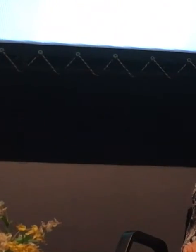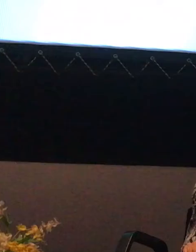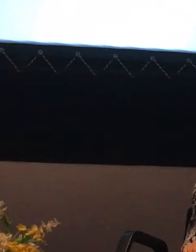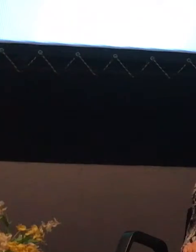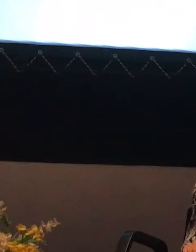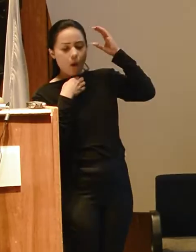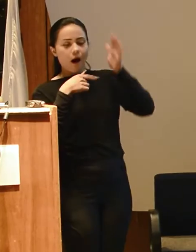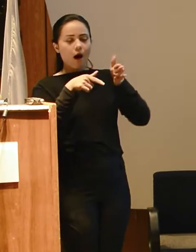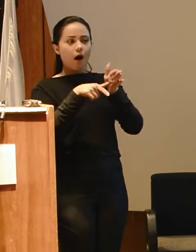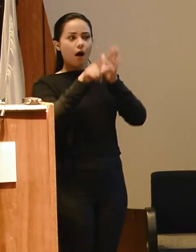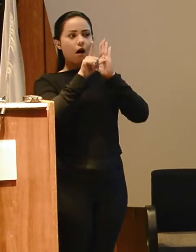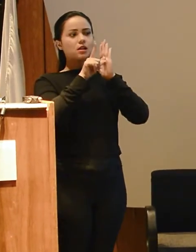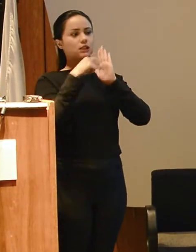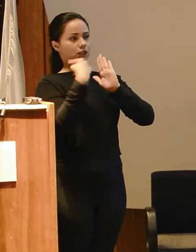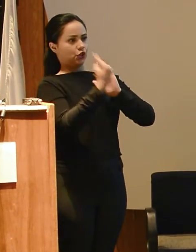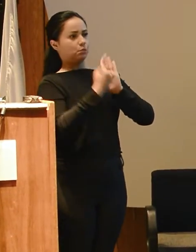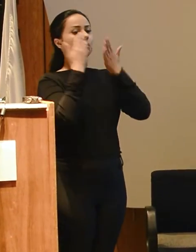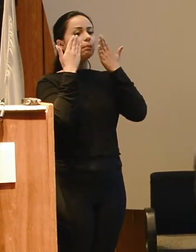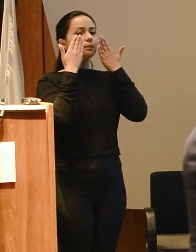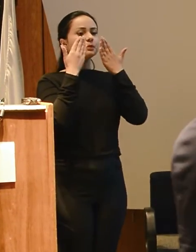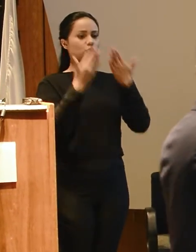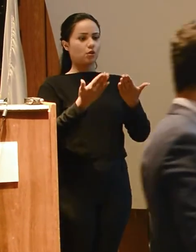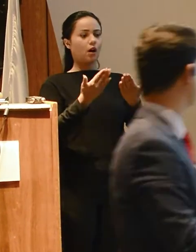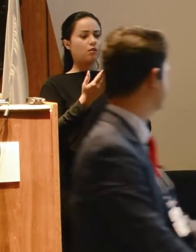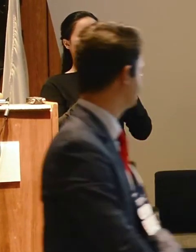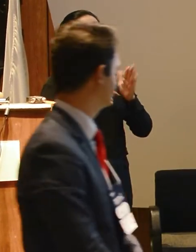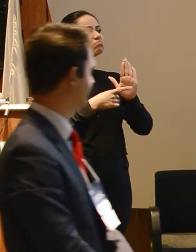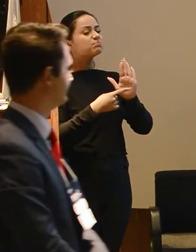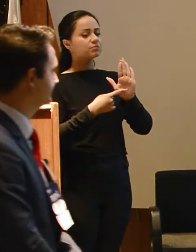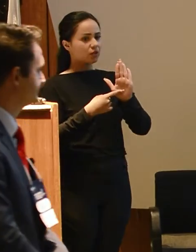fonoaudiólogo antes da gente indicar.